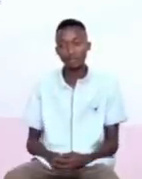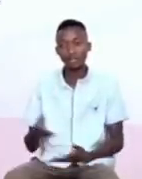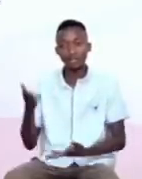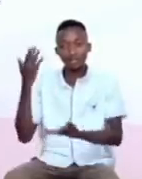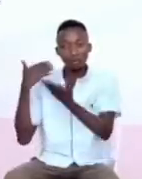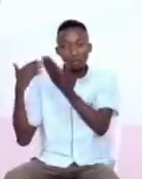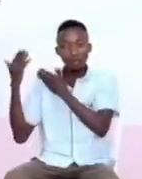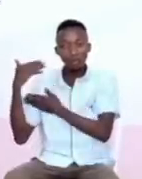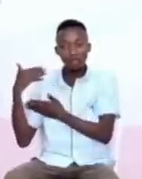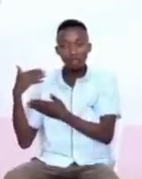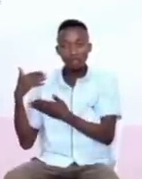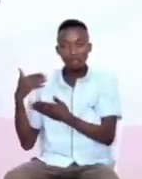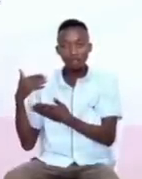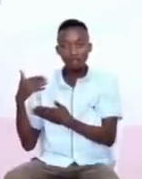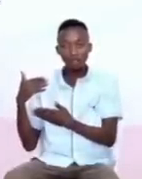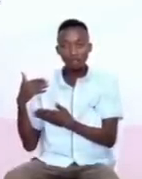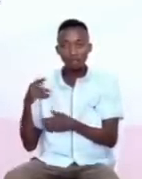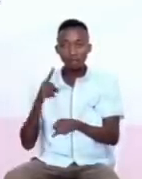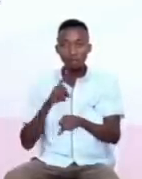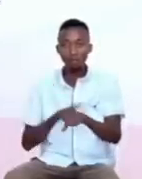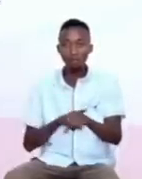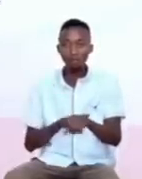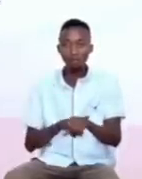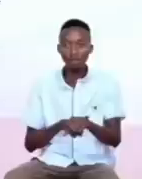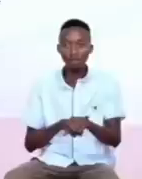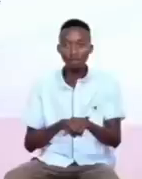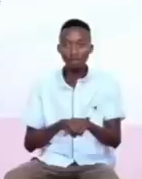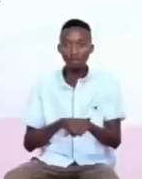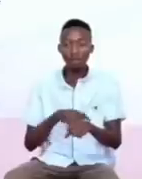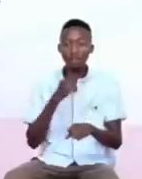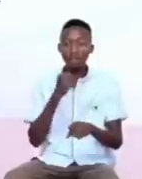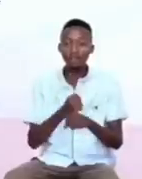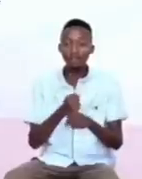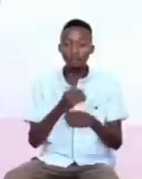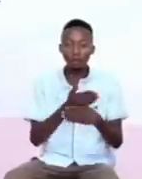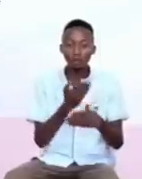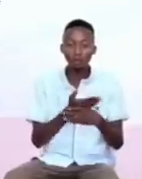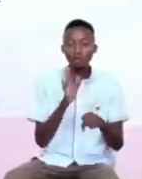Ila zama hizo walikuwa na muda wa mazoezi mwingi kuliko kutafuta hela.